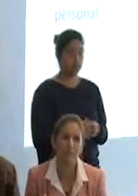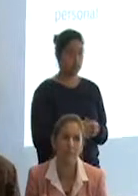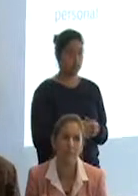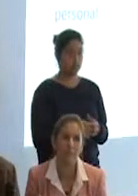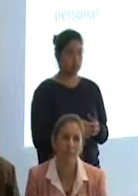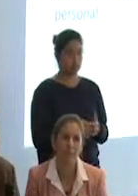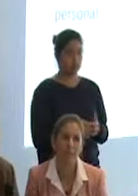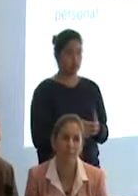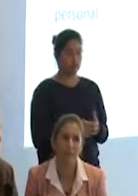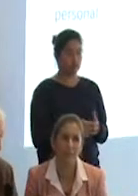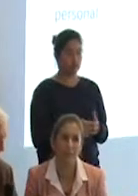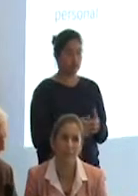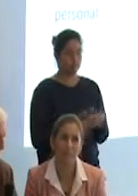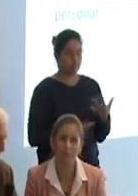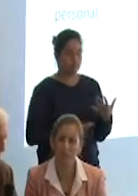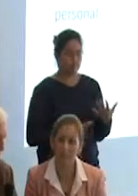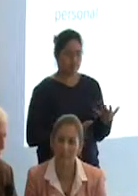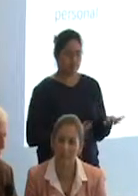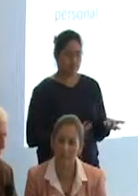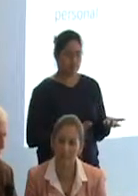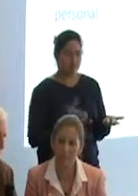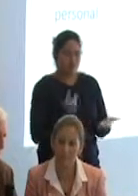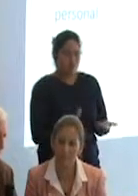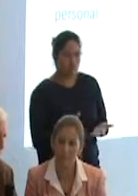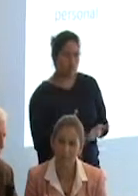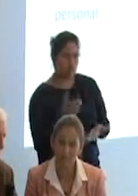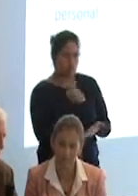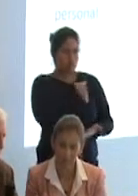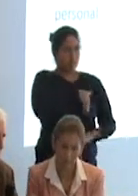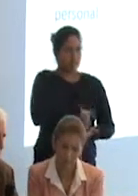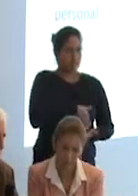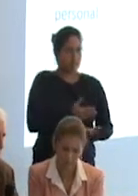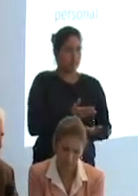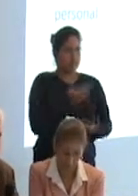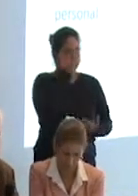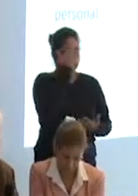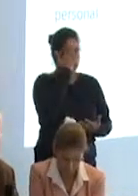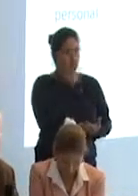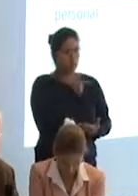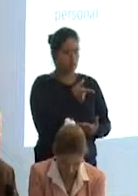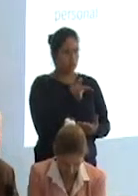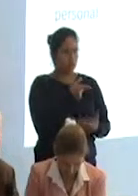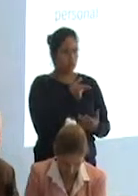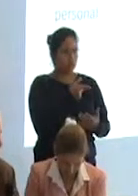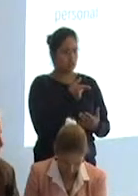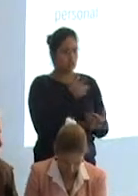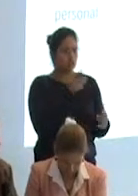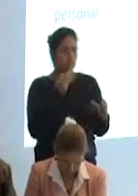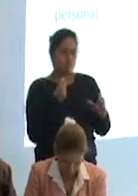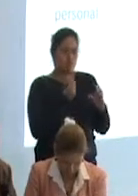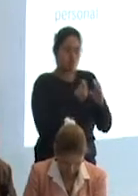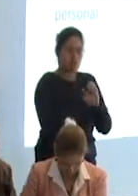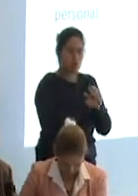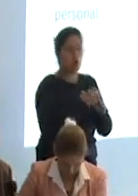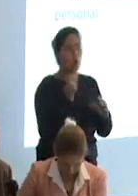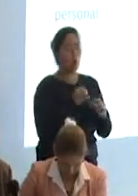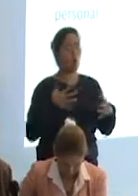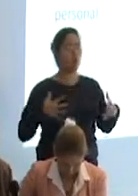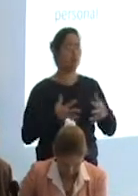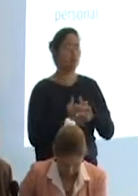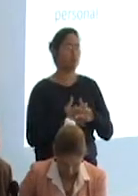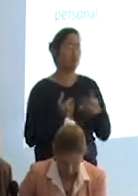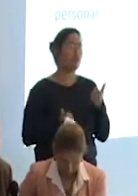Es difícil saber, es difícil ubicarse. Es difícil saber si se encuentra en una situación de inclusión o en una situación